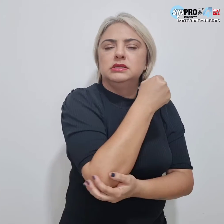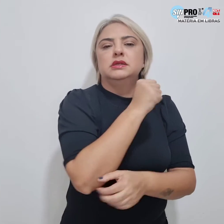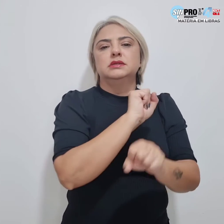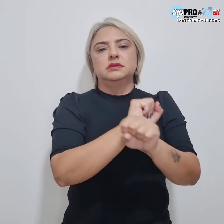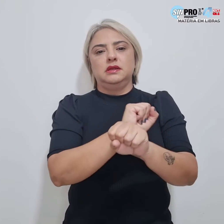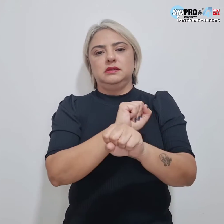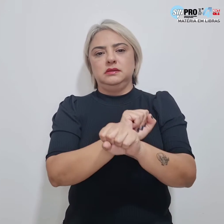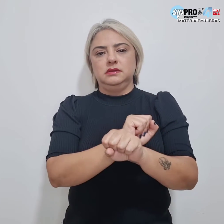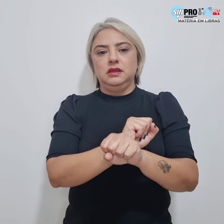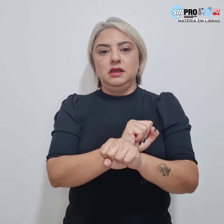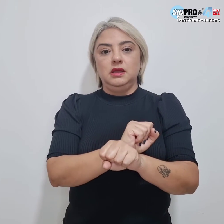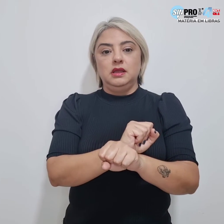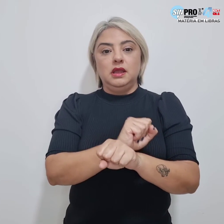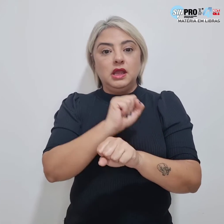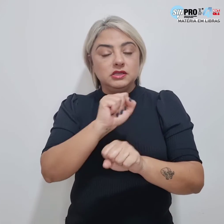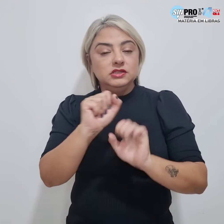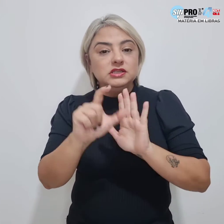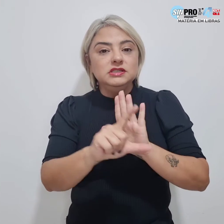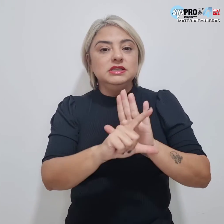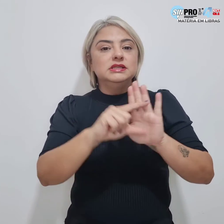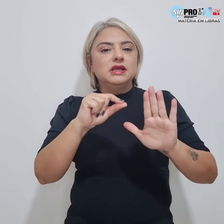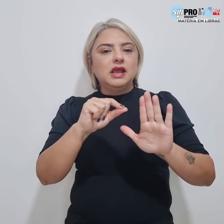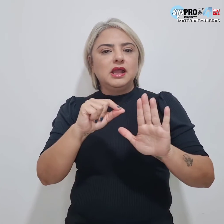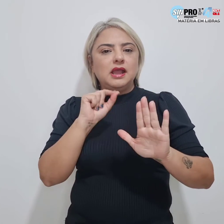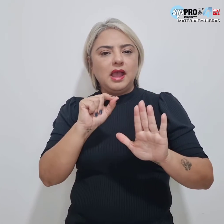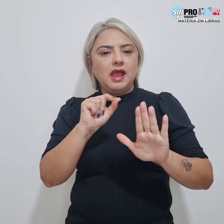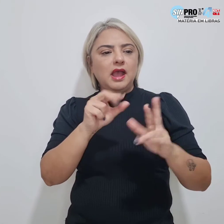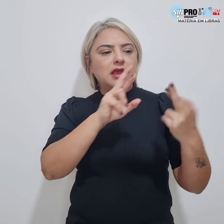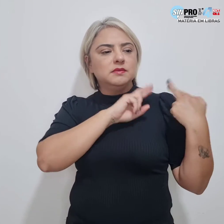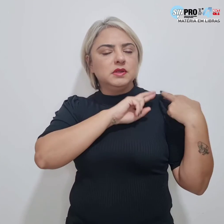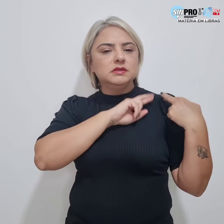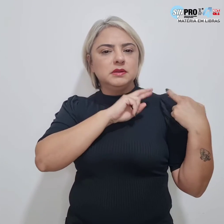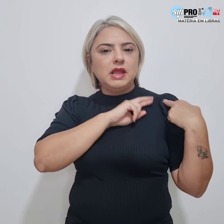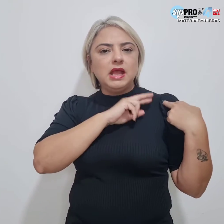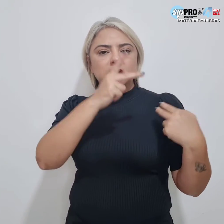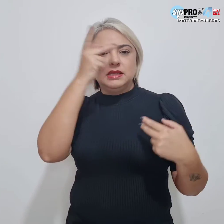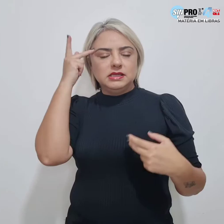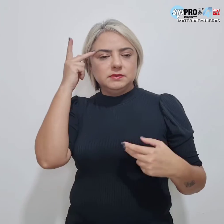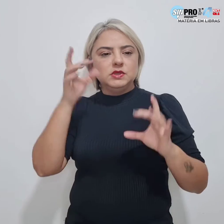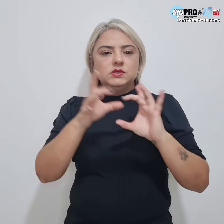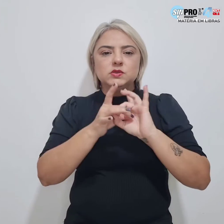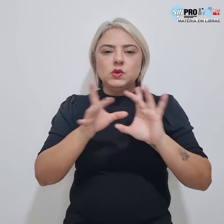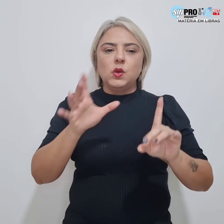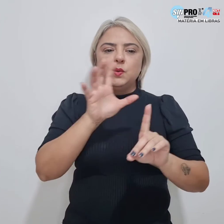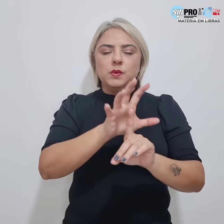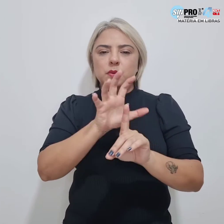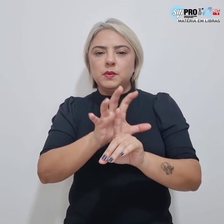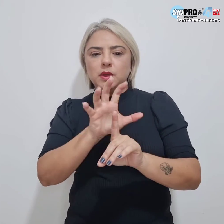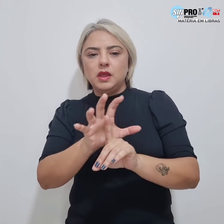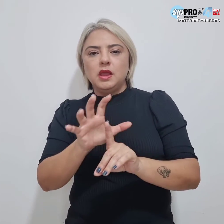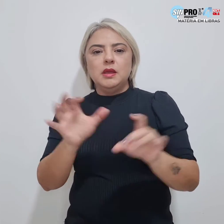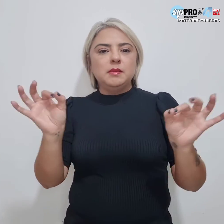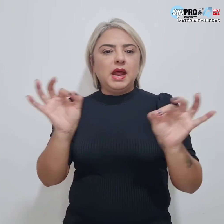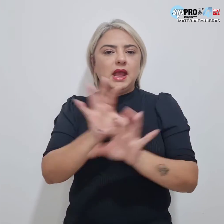escravidão, de ressaltarmos o papel dos abolicionistas e das pressões externas pelo fim da